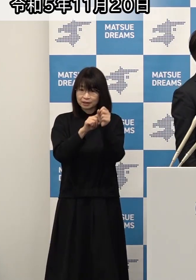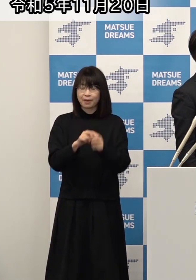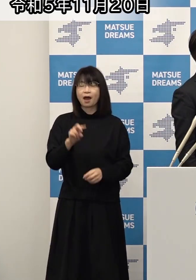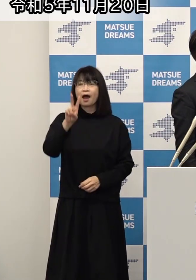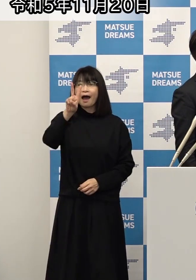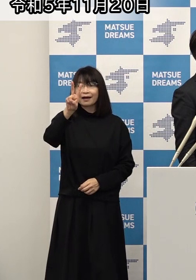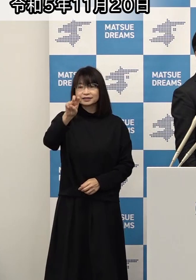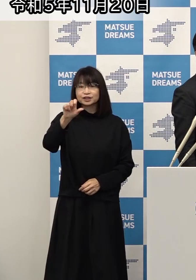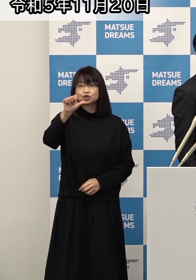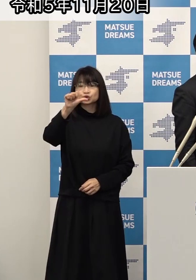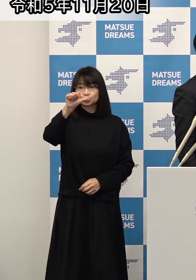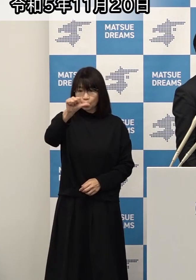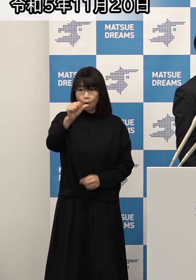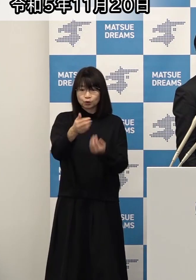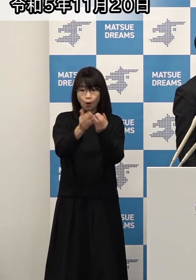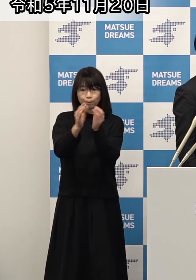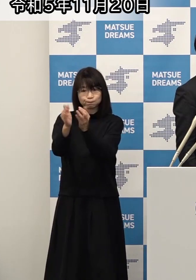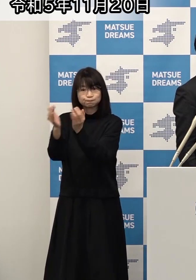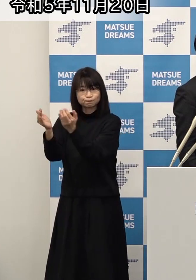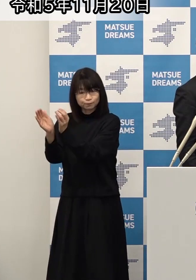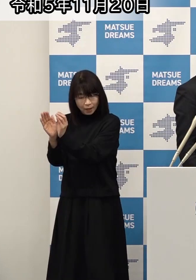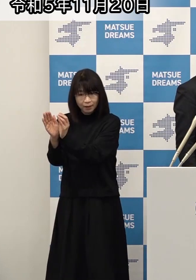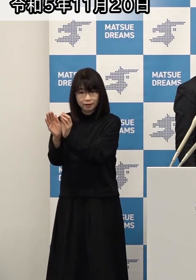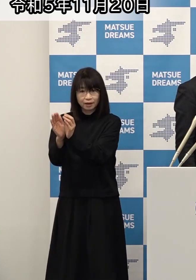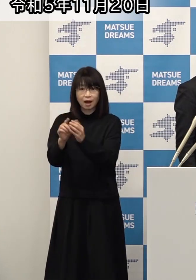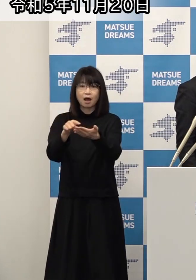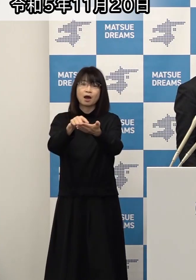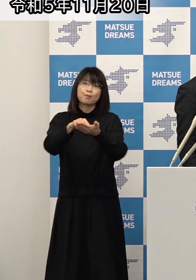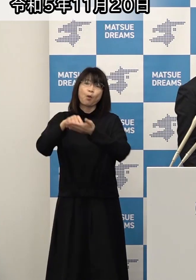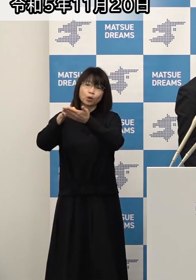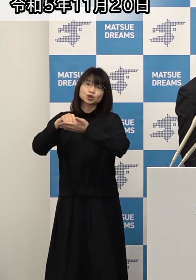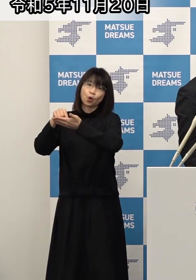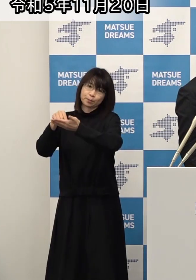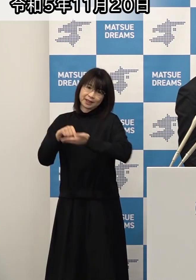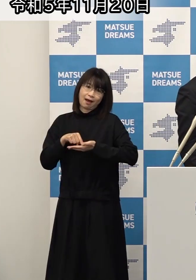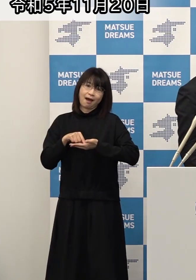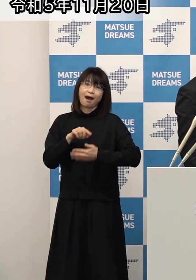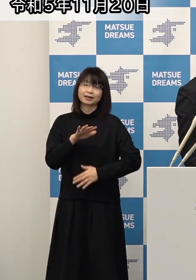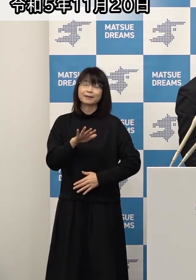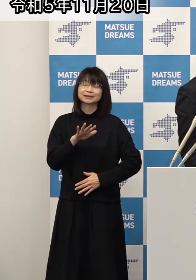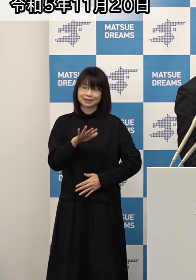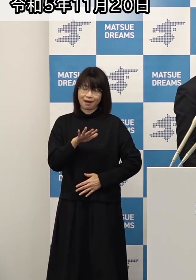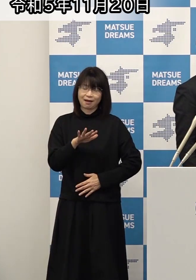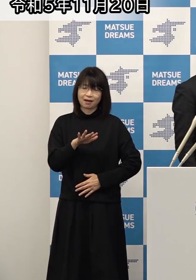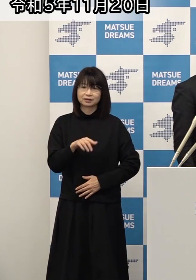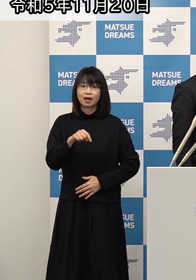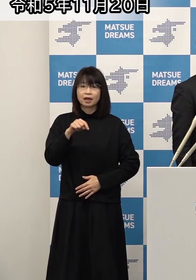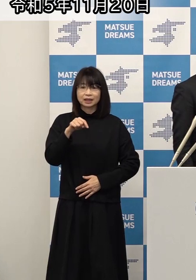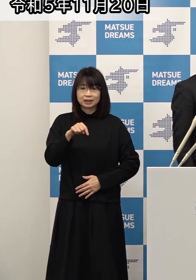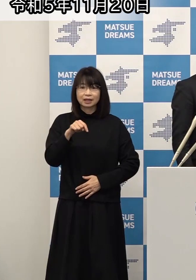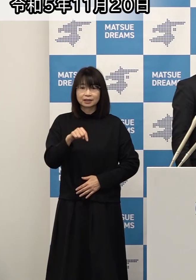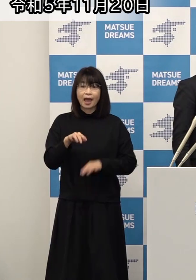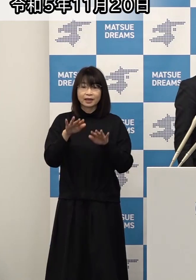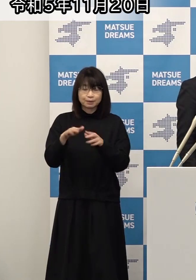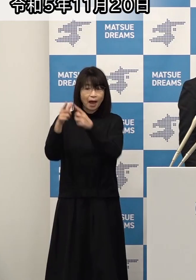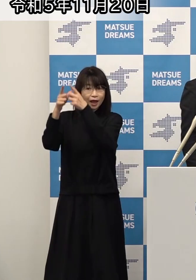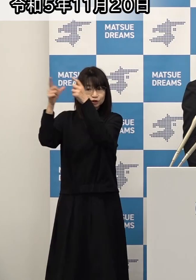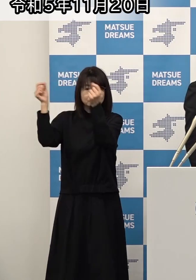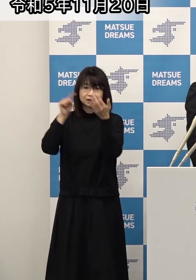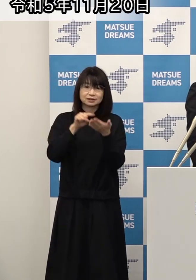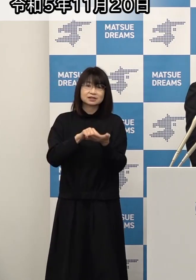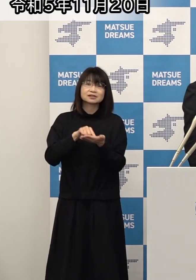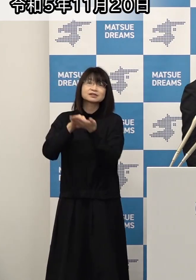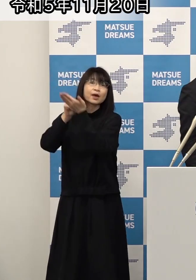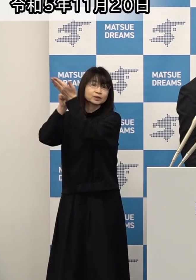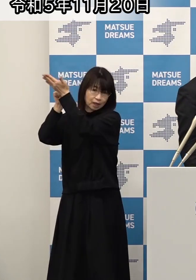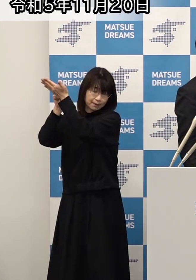から、そうしたニーズが寄せられておりますが、実は今、観光庁の方に申請をしているところでござい